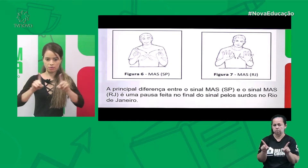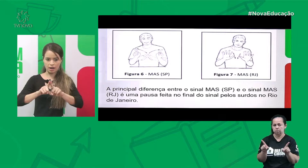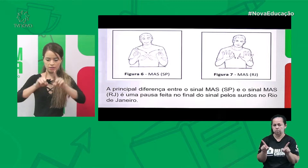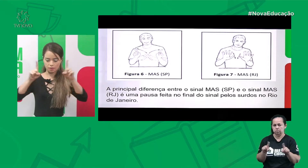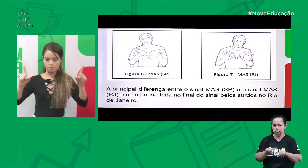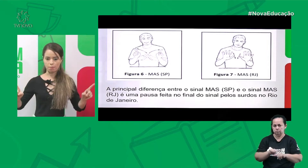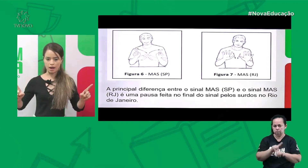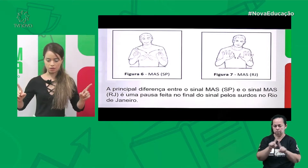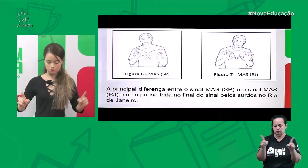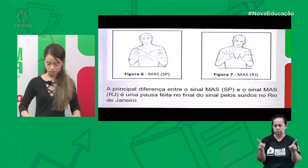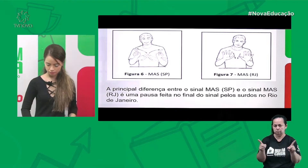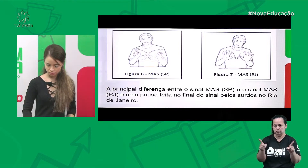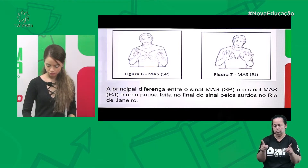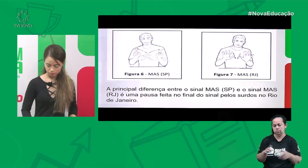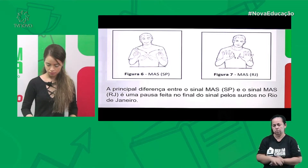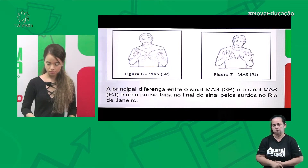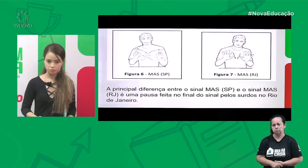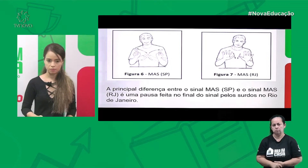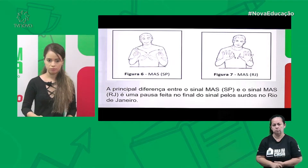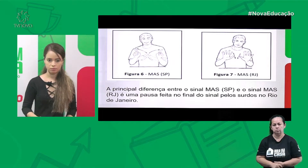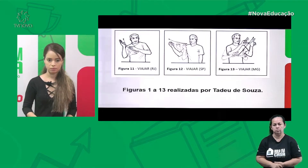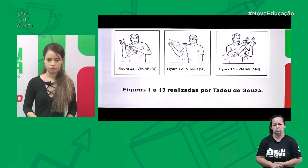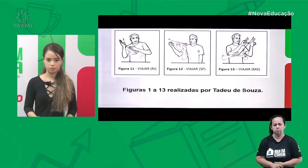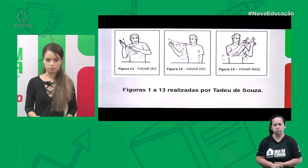eles fazem mais.